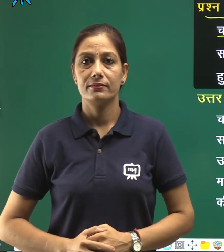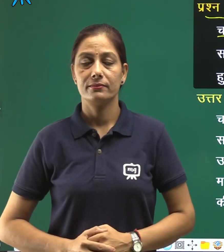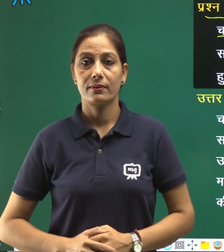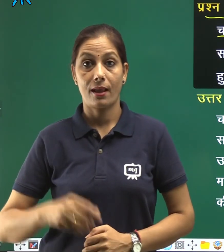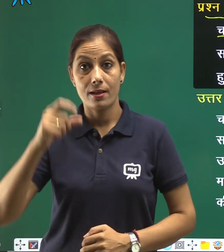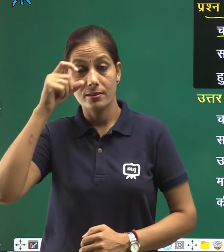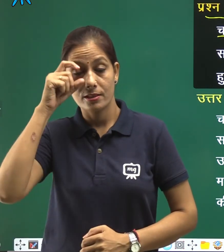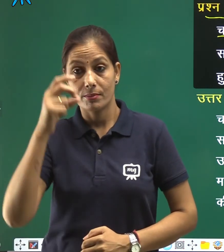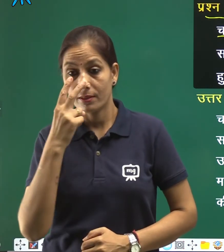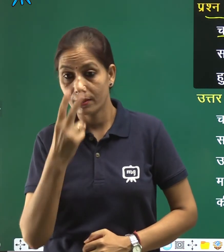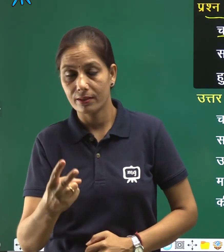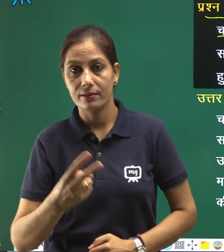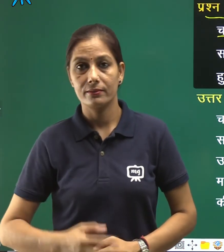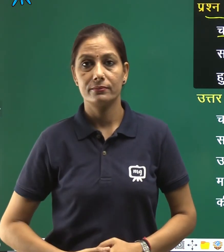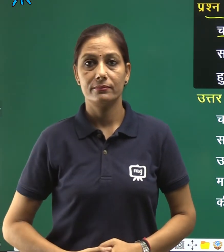चश्मा देखकर